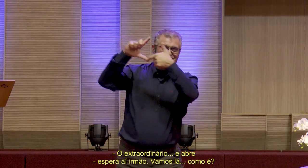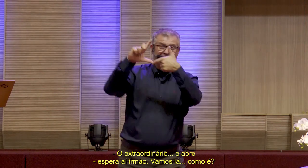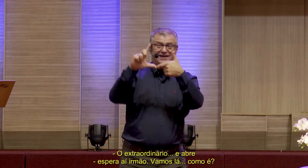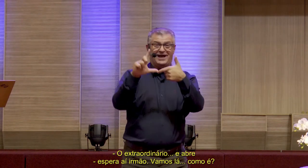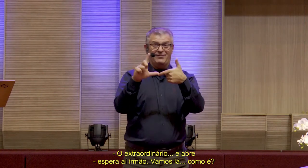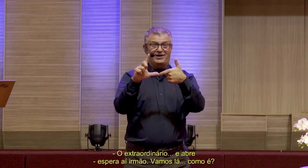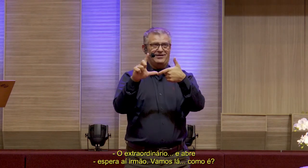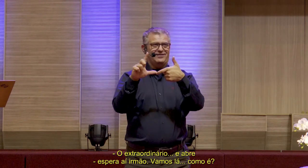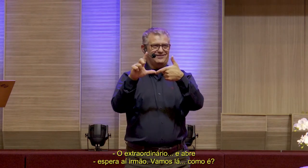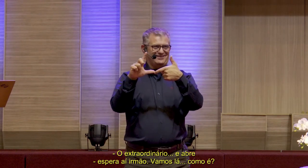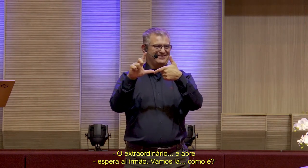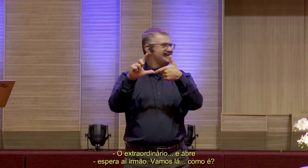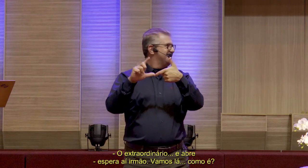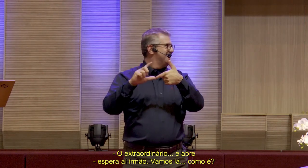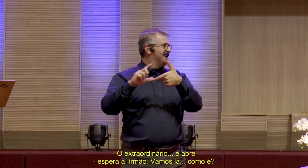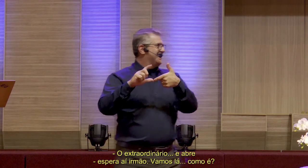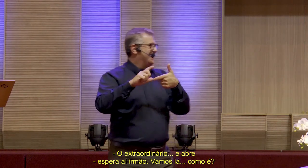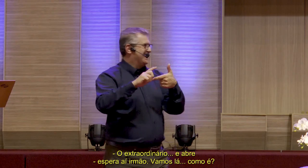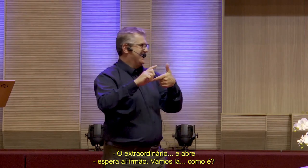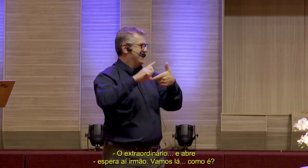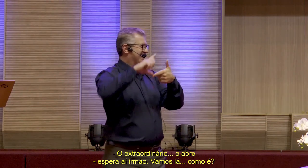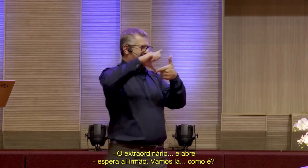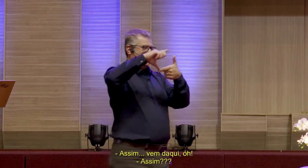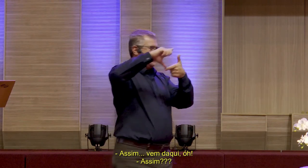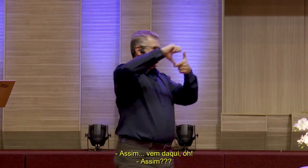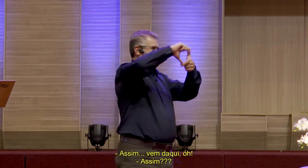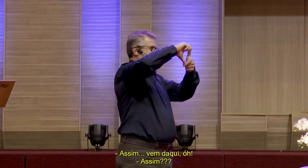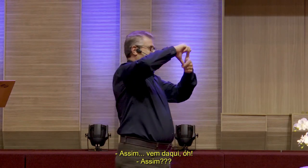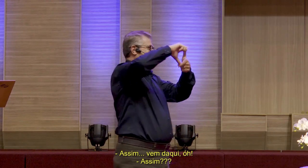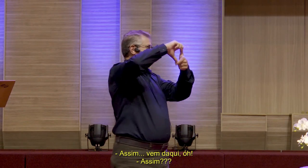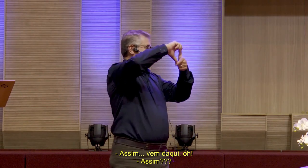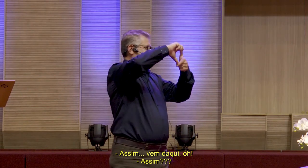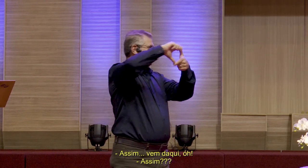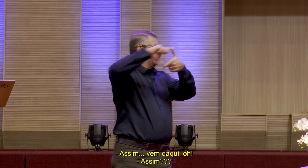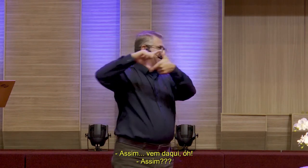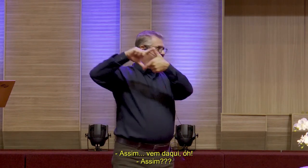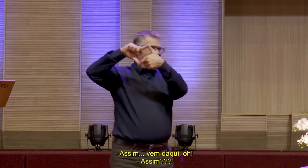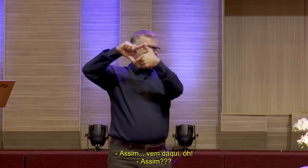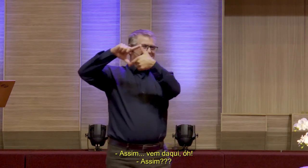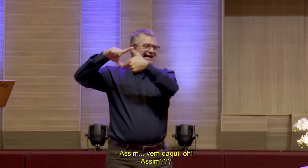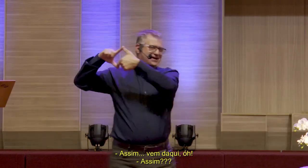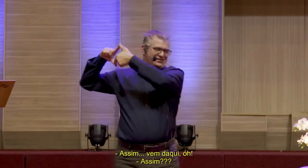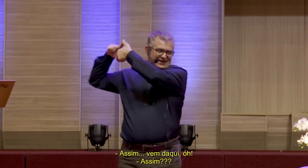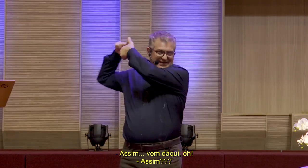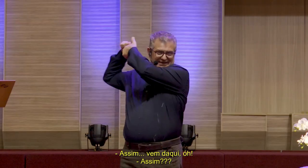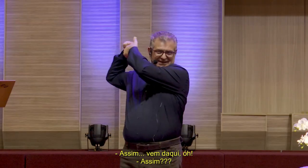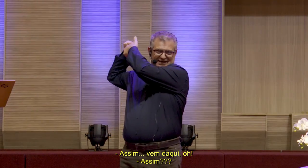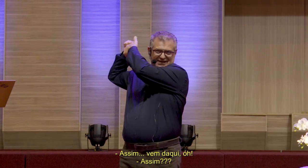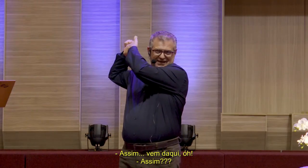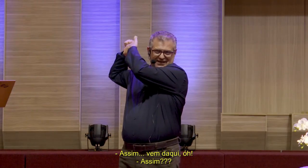É que é? E abre aqui. Peraí, irmão, vamos lá, como é? Assim. Assim? É, aí vem daqui,